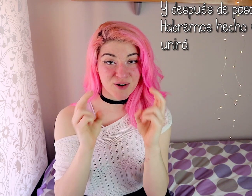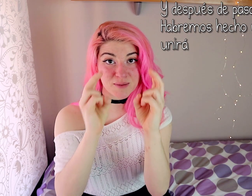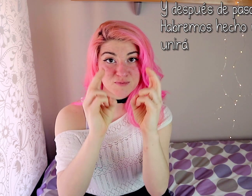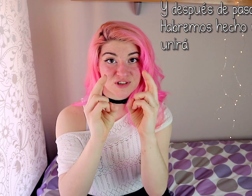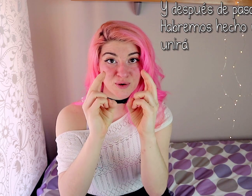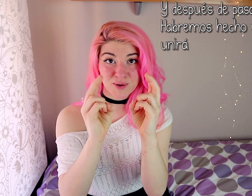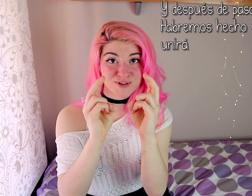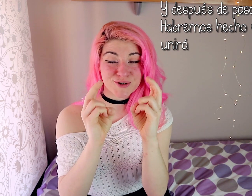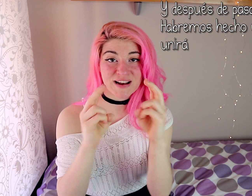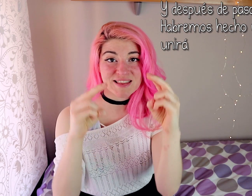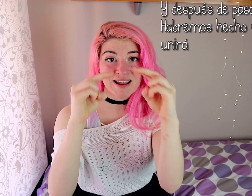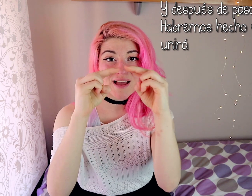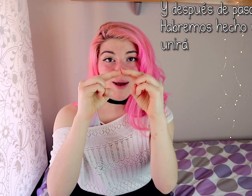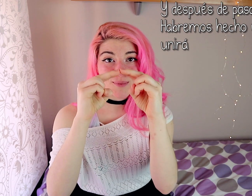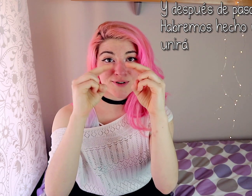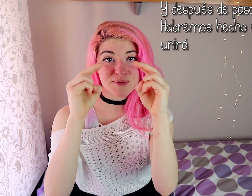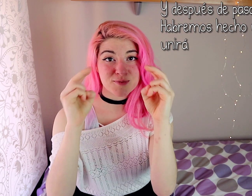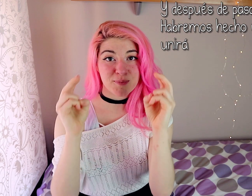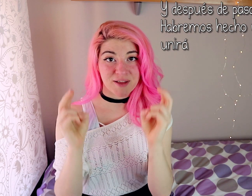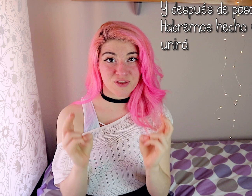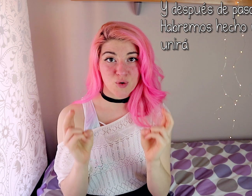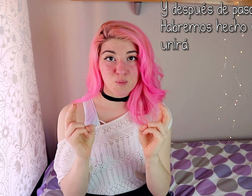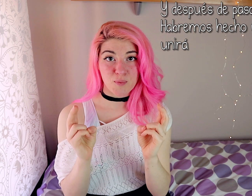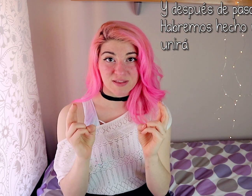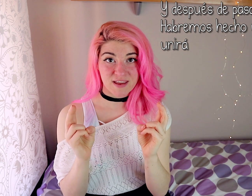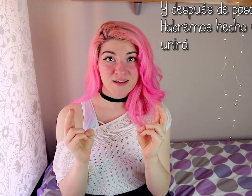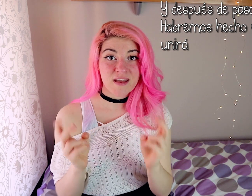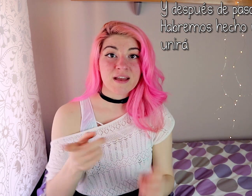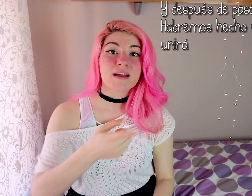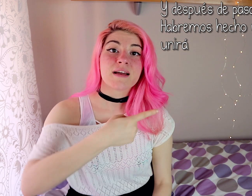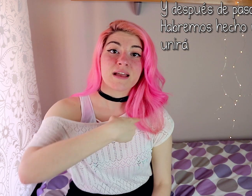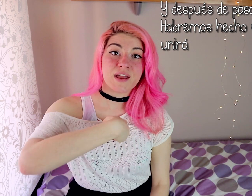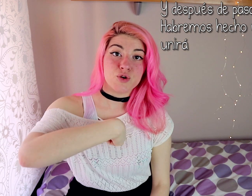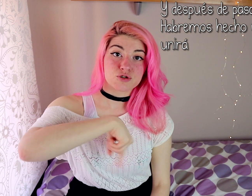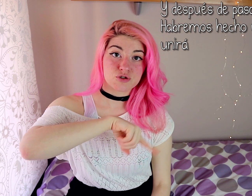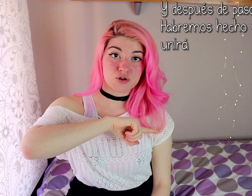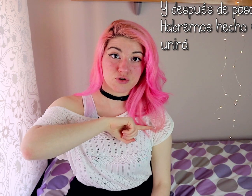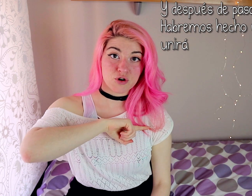¿vale? Con el mismo signo que hemos hecho cuarentena. Pues lo mismo, pero haciendo un puente. Que nosotros